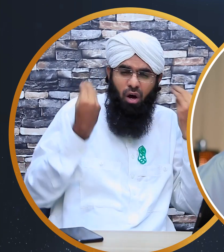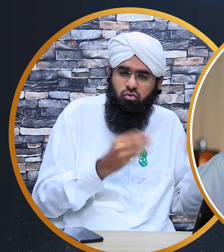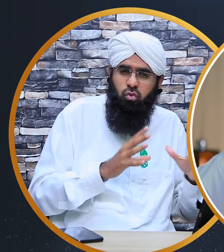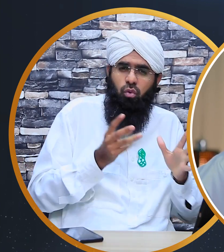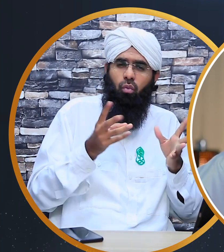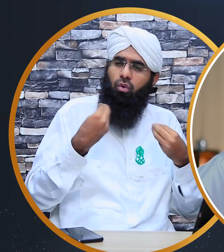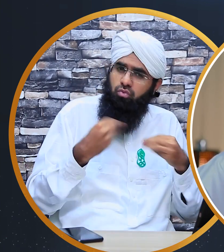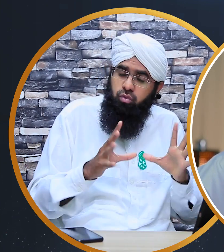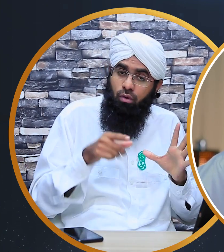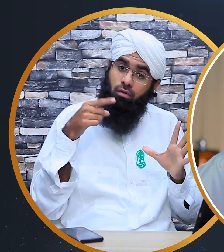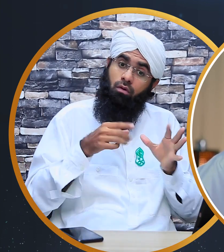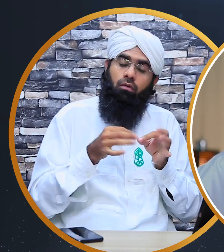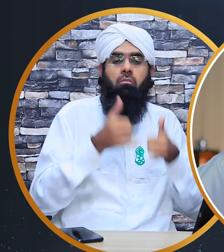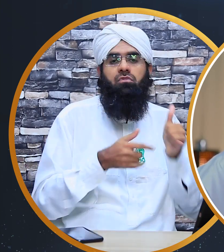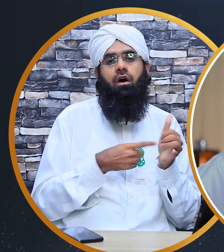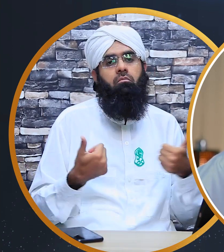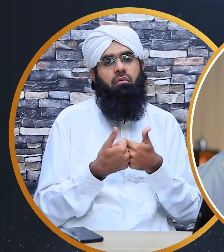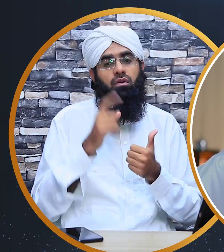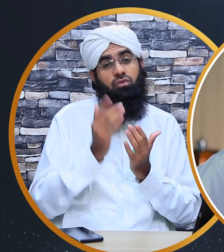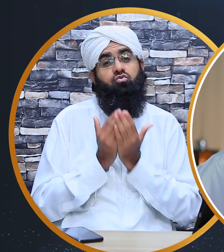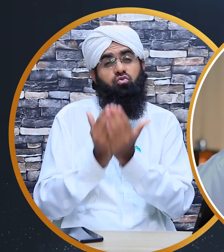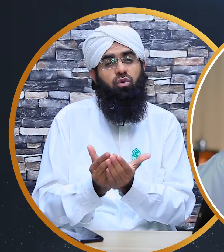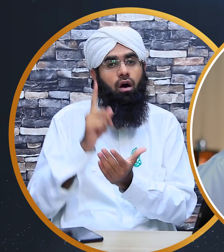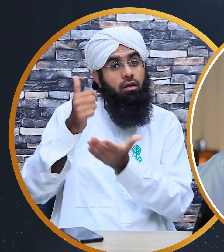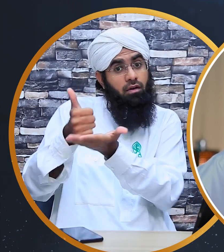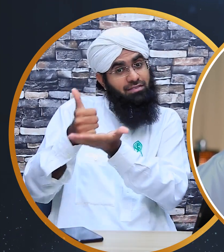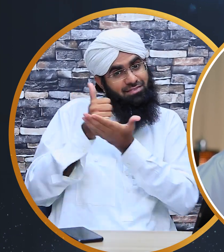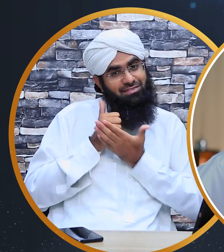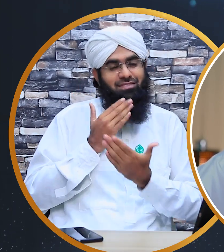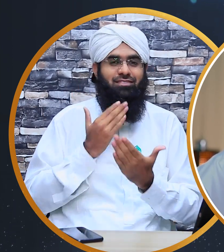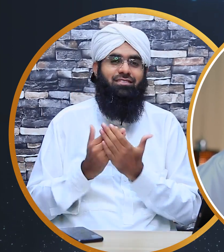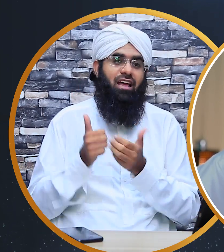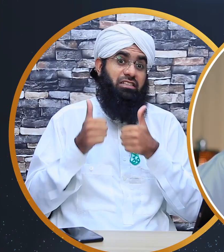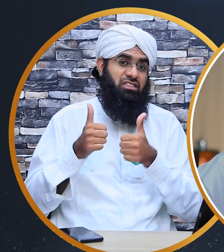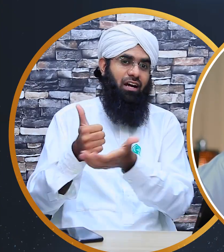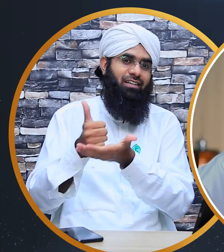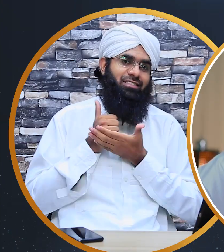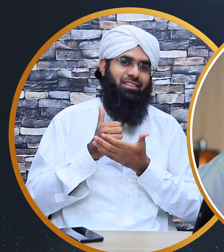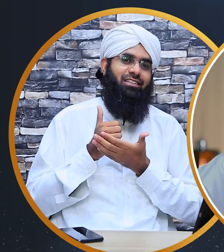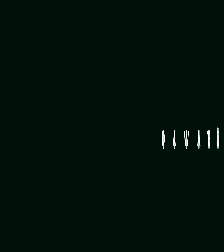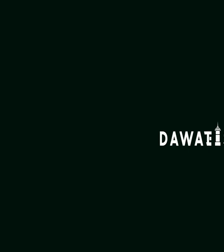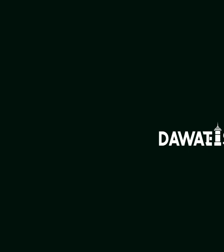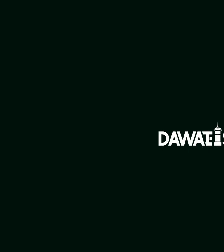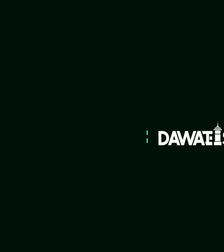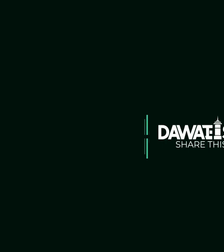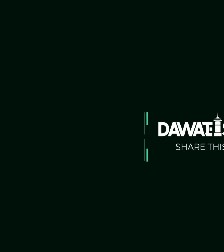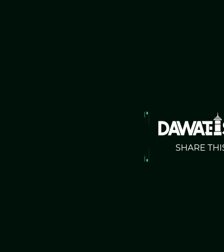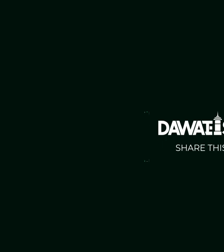وہ آزمائش ہے۔ تو اللہ سے ہم اچھی نعمتوں کا سوال کرتے ہیں جو ہمیں رب سے قریب کرتے ہیں۔